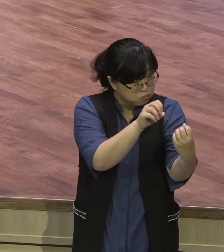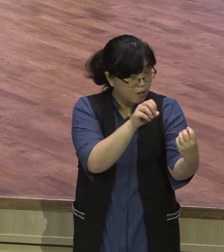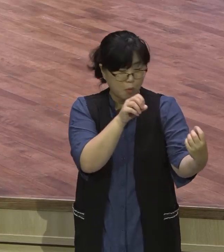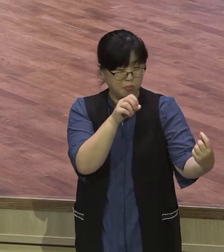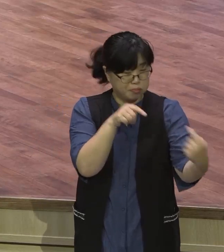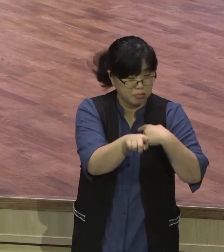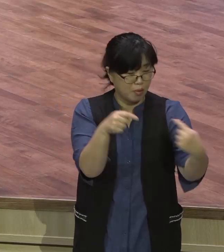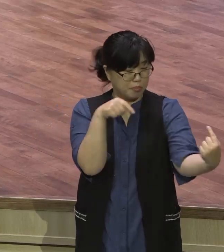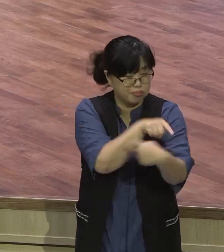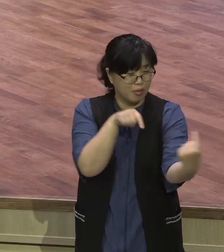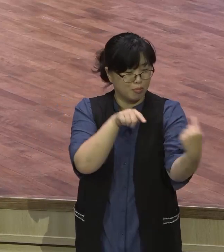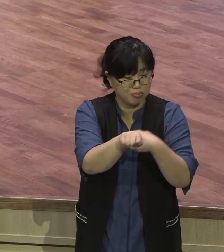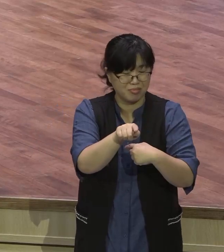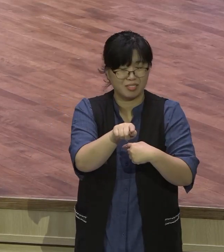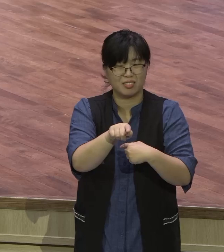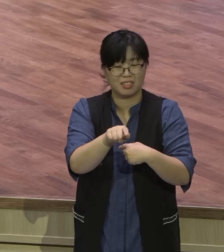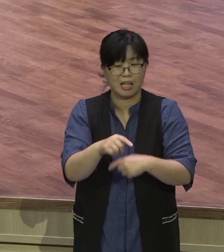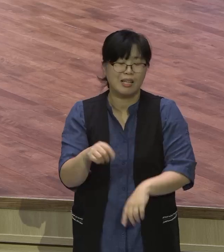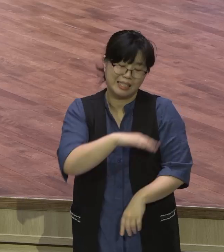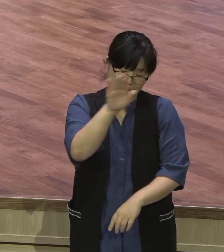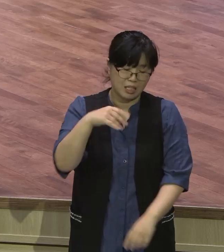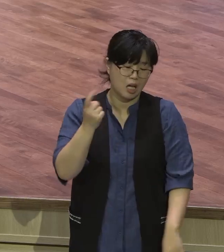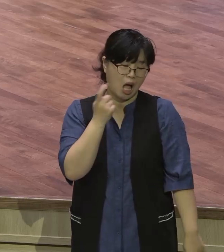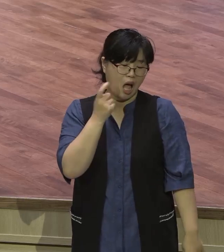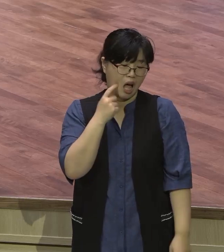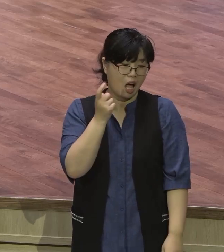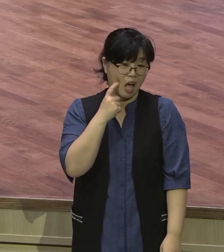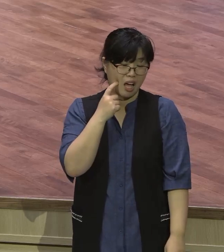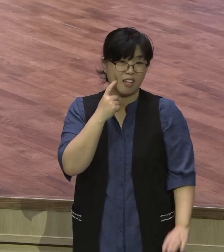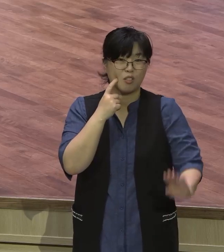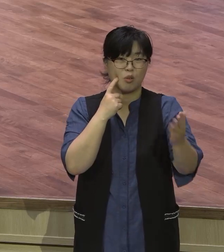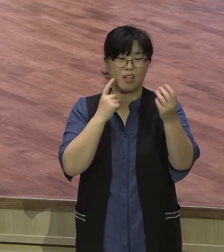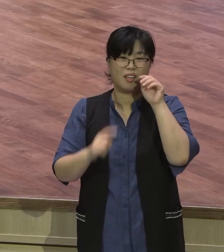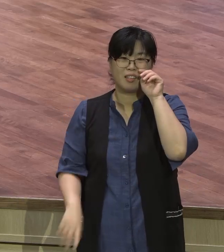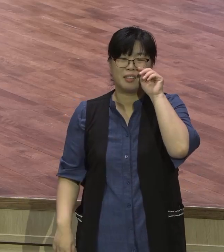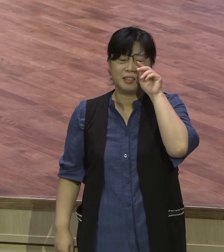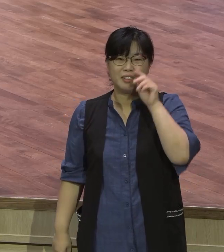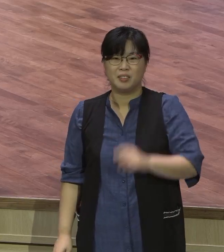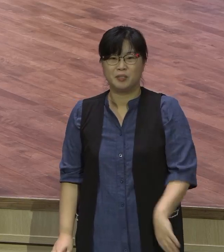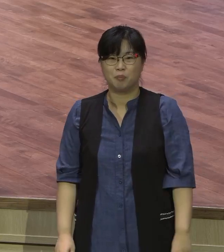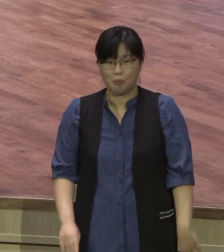그린 그 얼굴입니까 아니에요 그거 다 가짜예요 예수님은 그렇게 잘생기지 않으세요